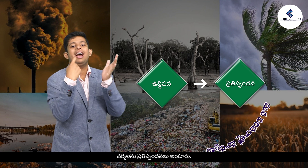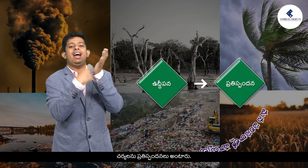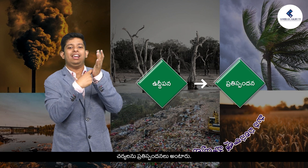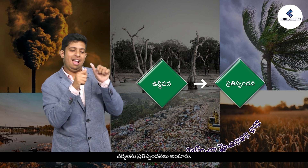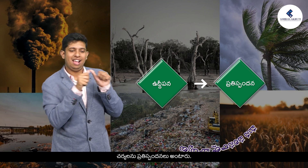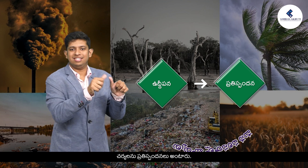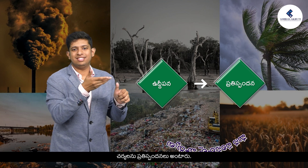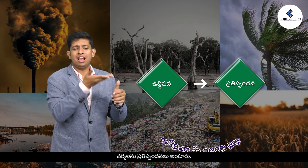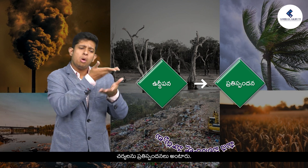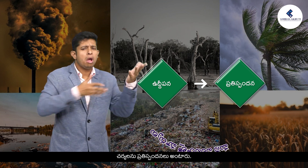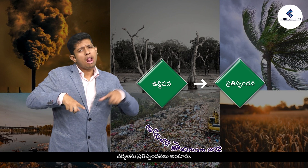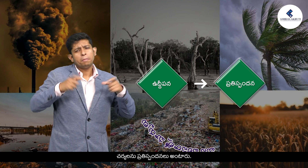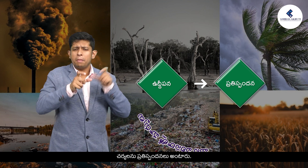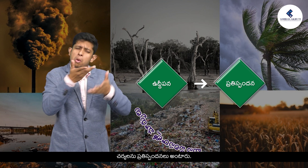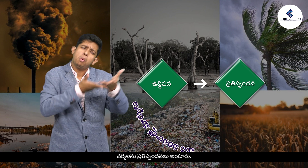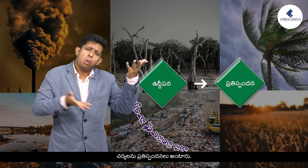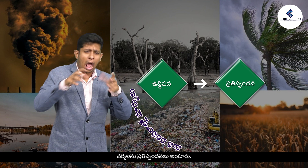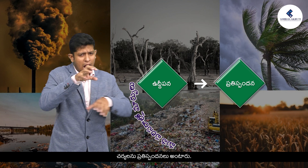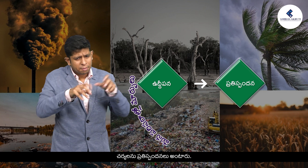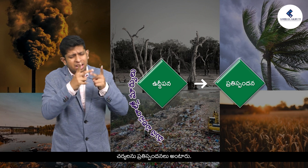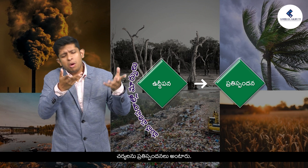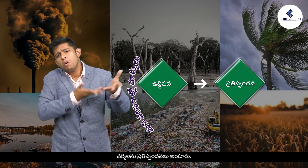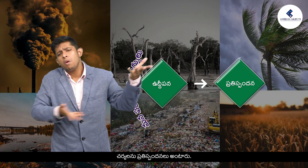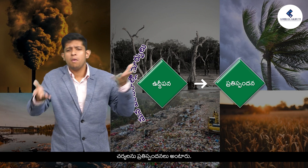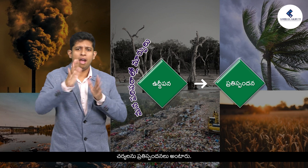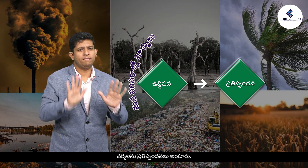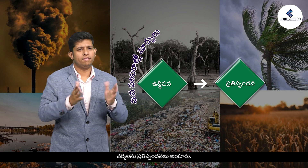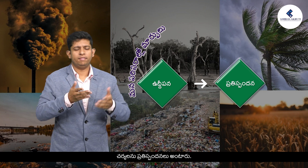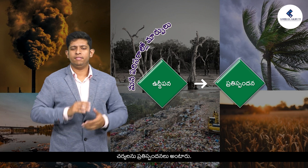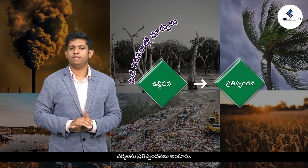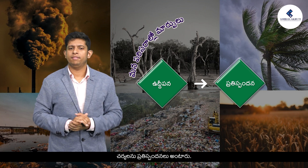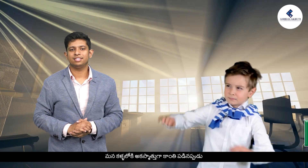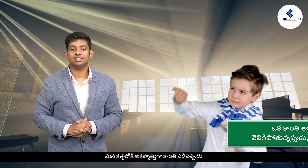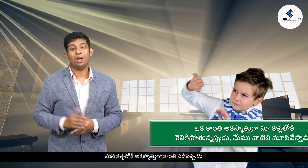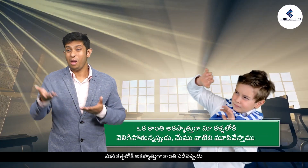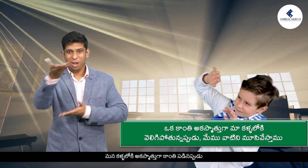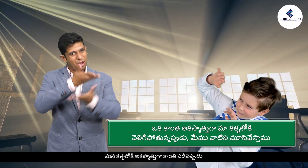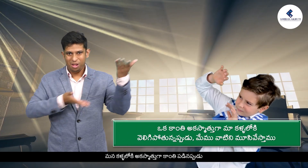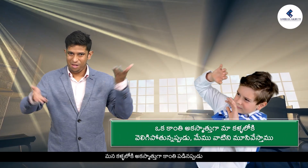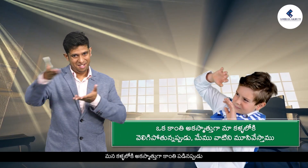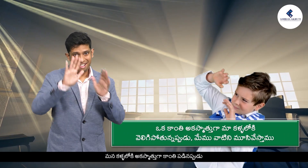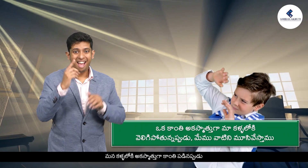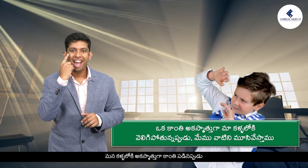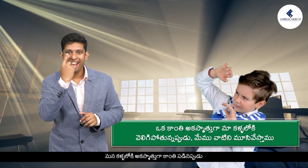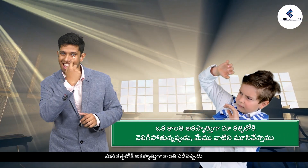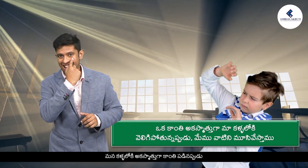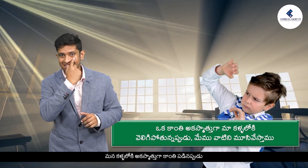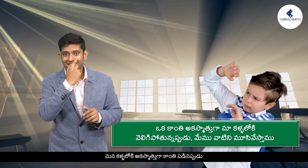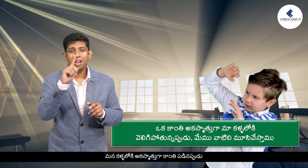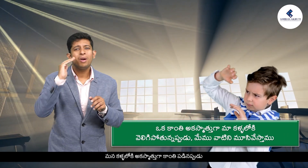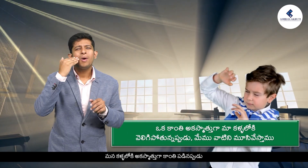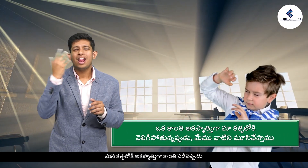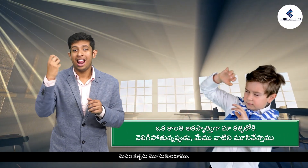అంటారు. మన కళ్ళలోకి అకస్మాత్తుగా